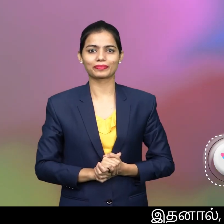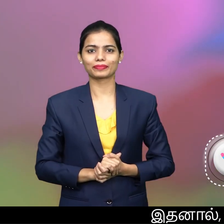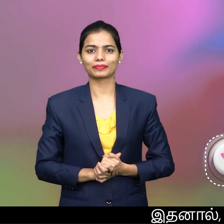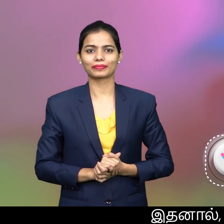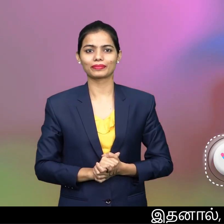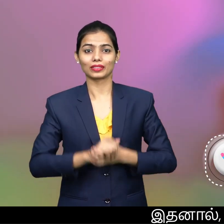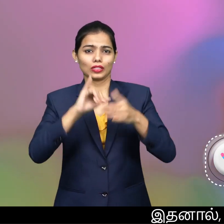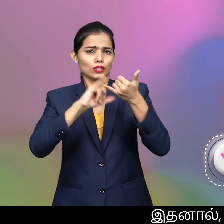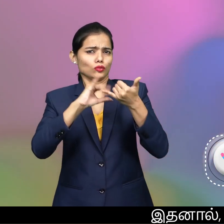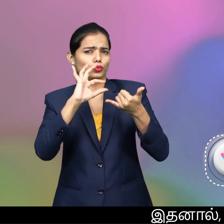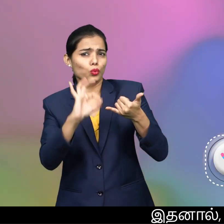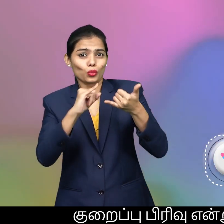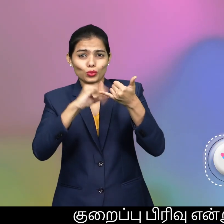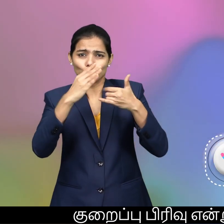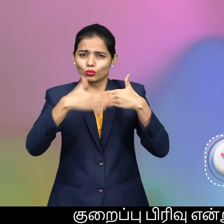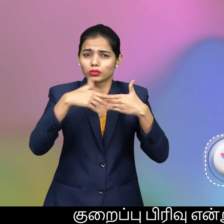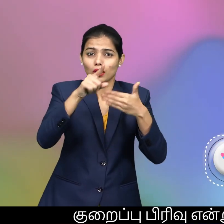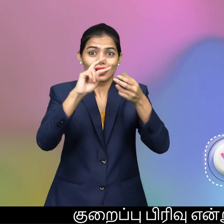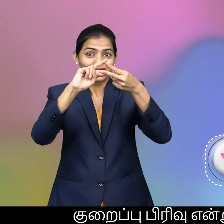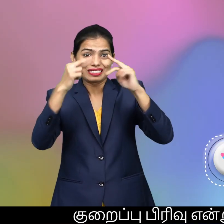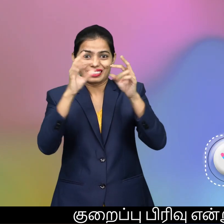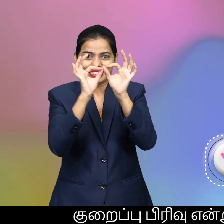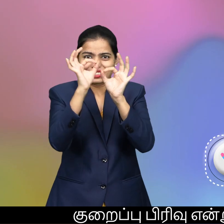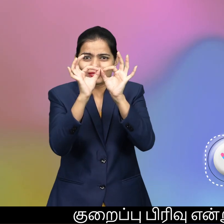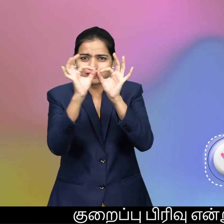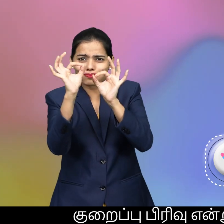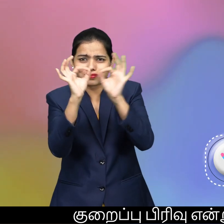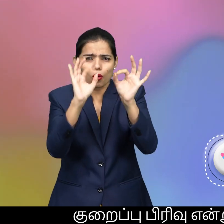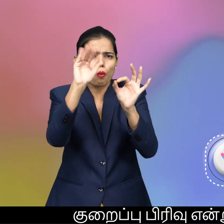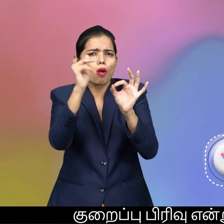இதனால் ஒடுக்கர் பிரிவு குறைப்பு பிரிவு என்று அழைக்கப்படுகிறது.